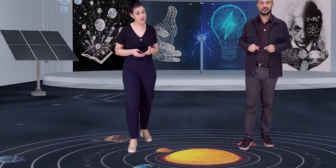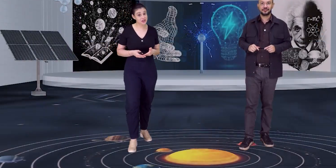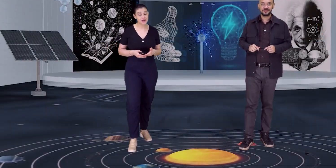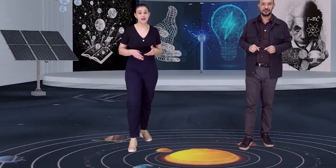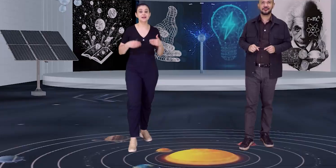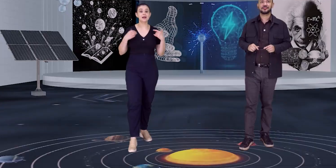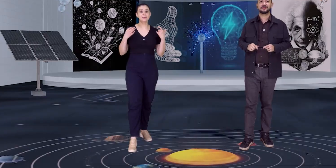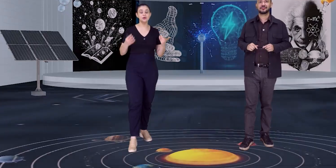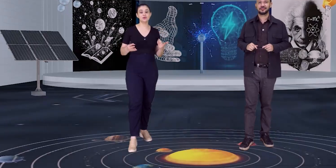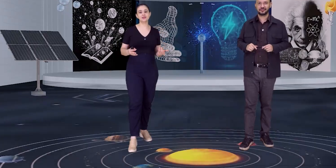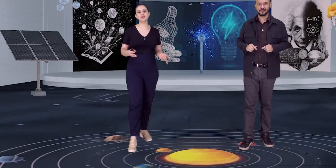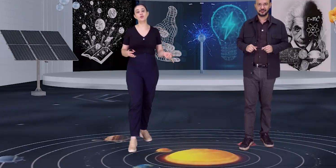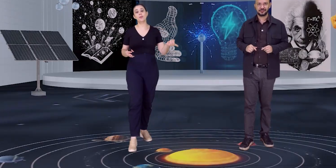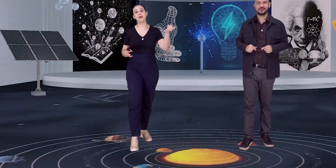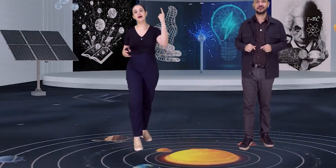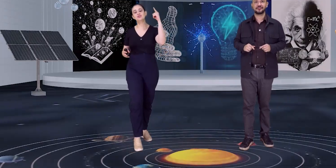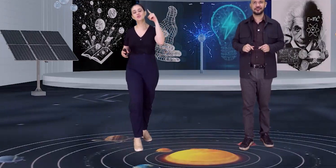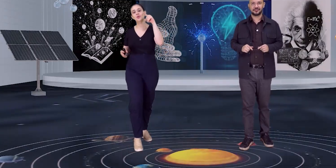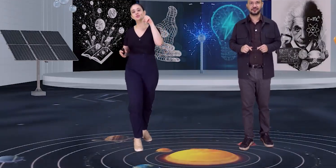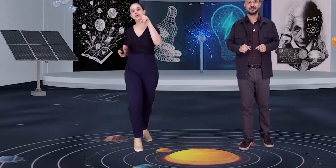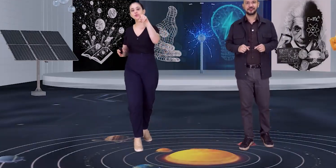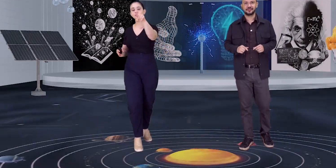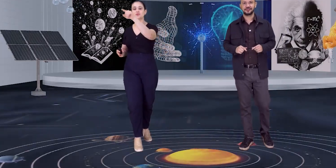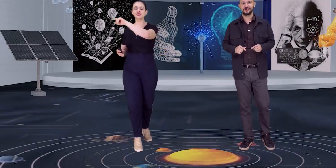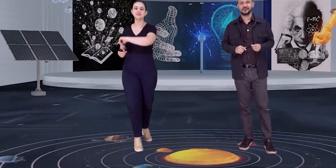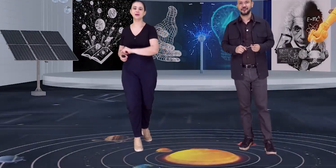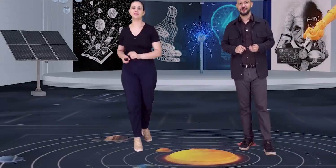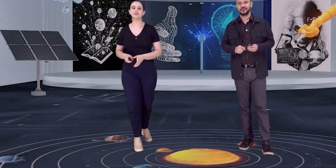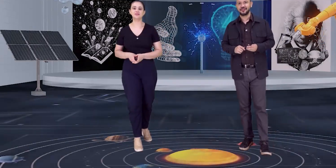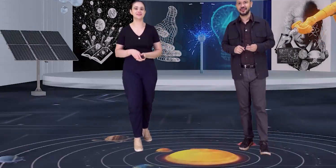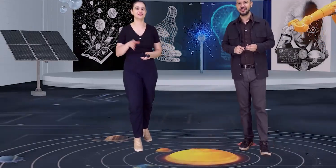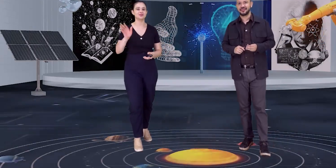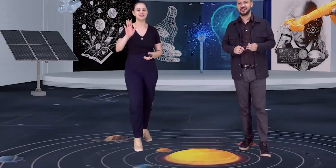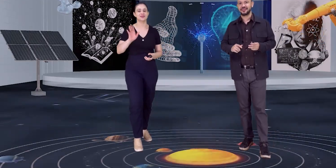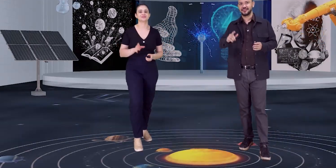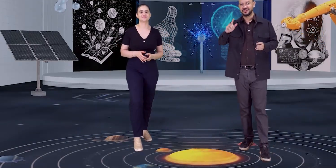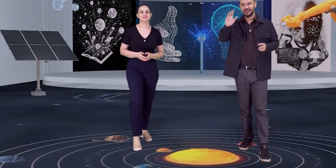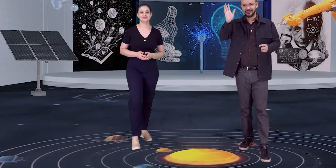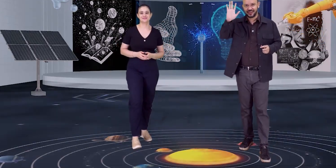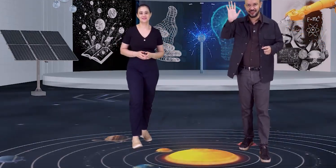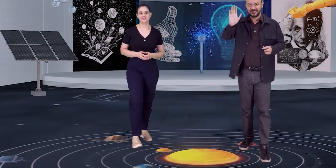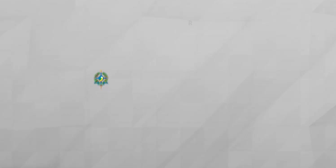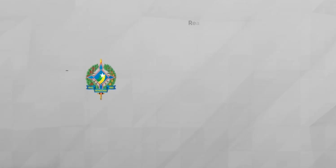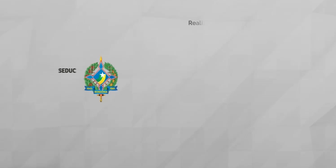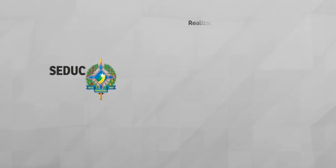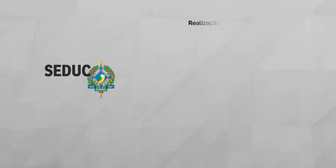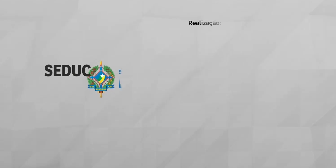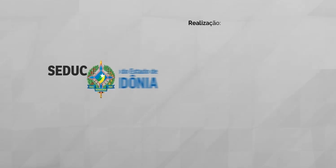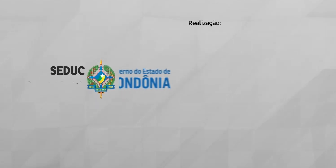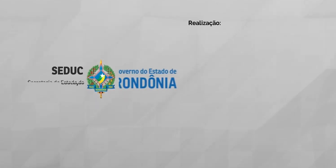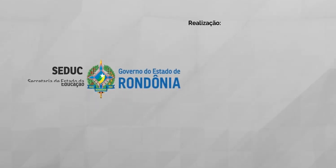por aqui e depois voltando com mais conteúdo de física para vocês. Tchau, tchau! Tchau, tchau.